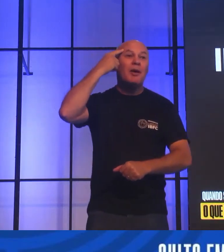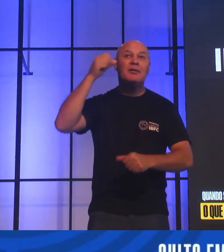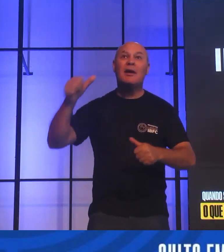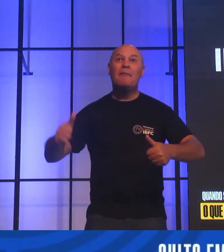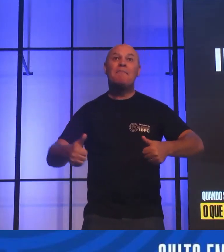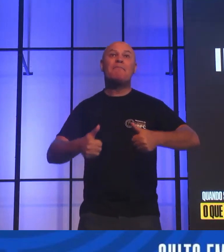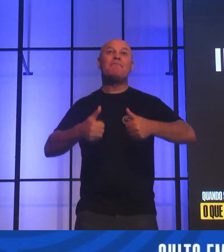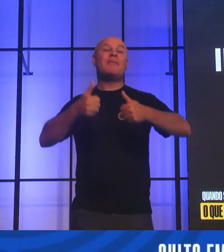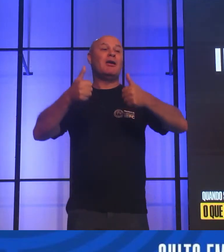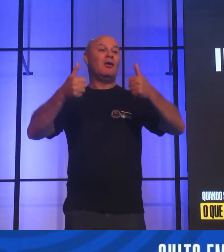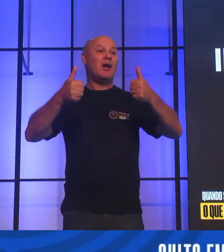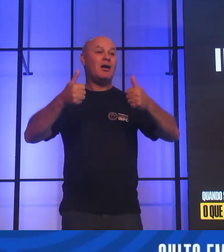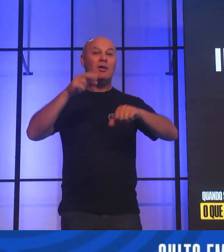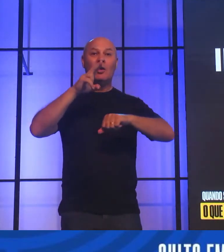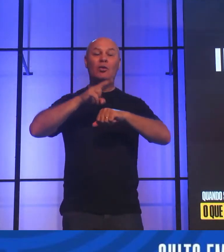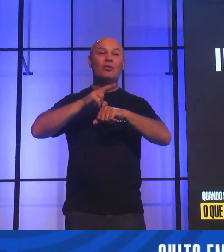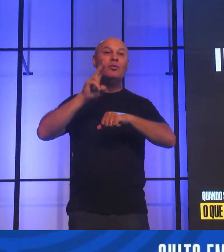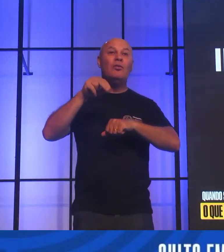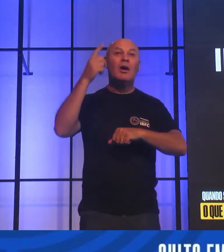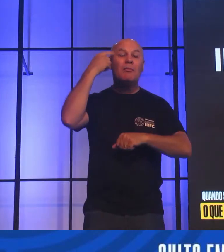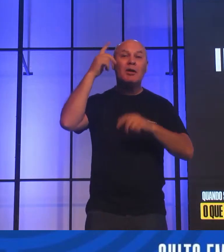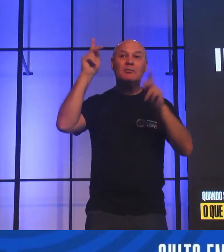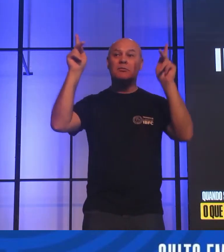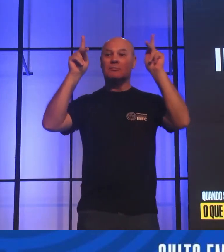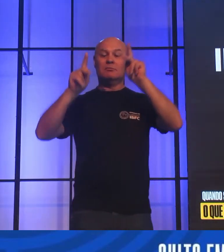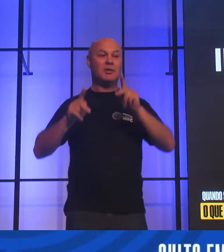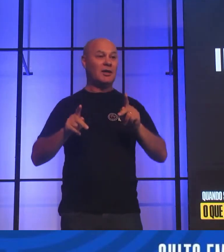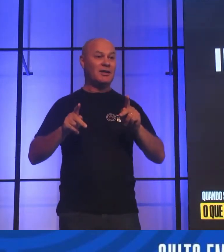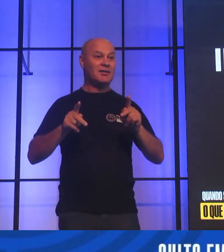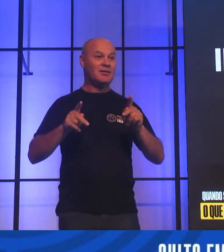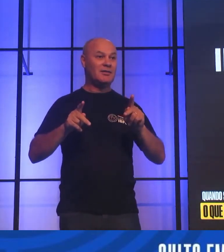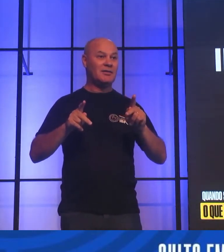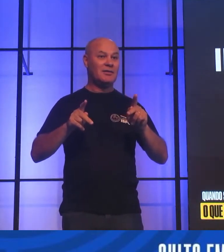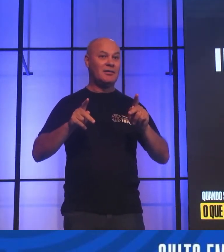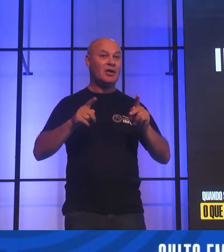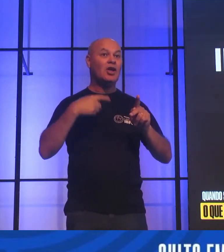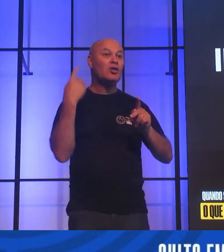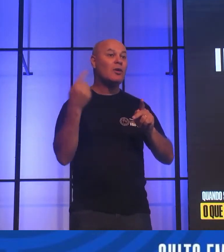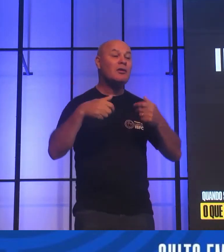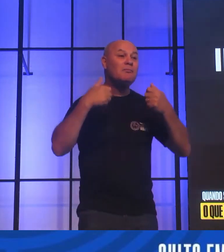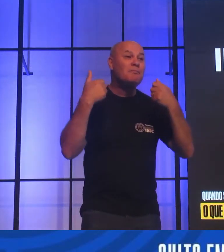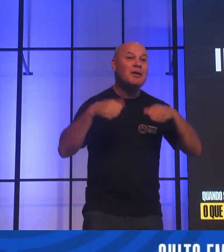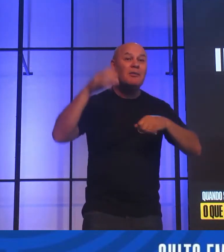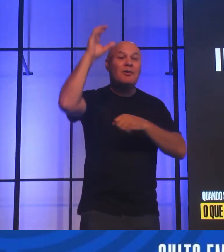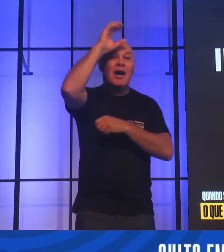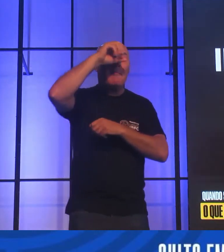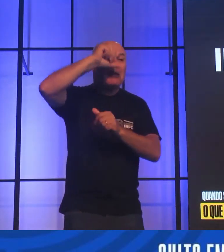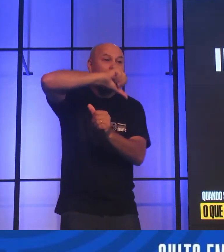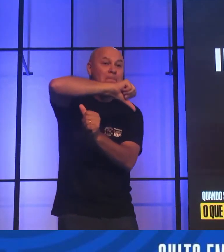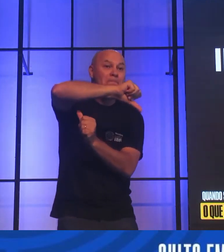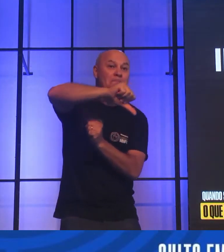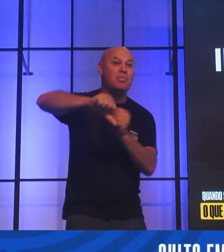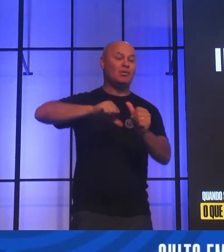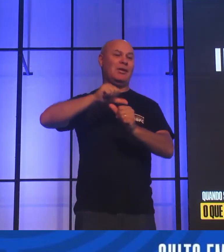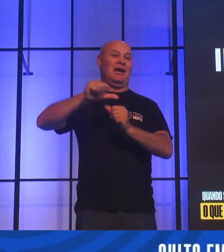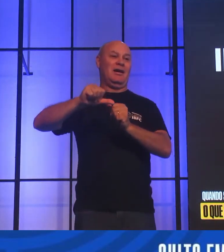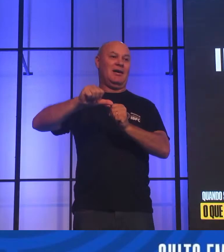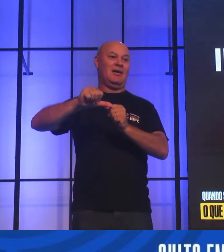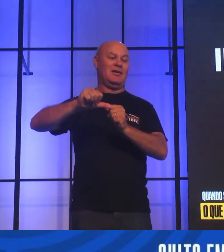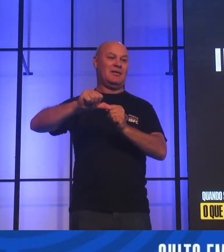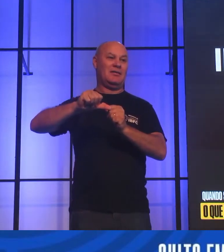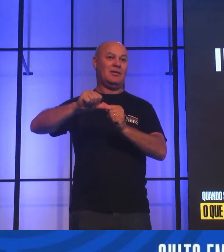nós precisamos modificar as nossas reações. Isso é tão interessante, gente,